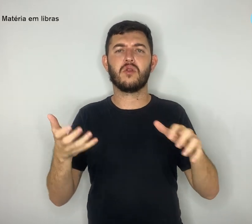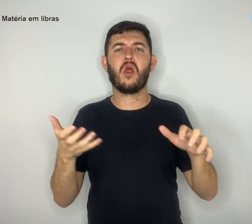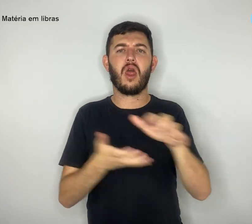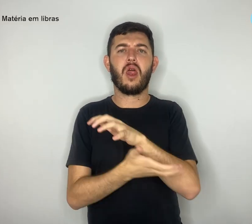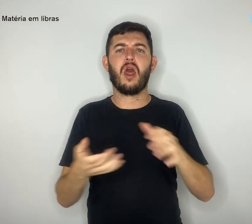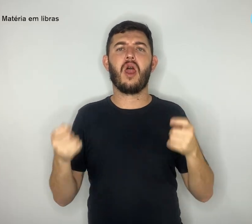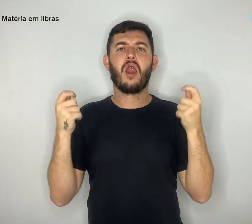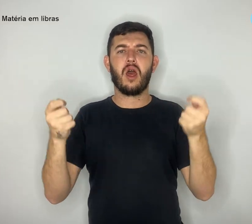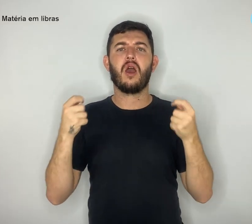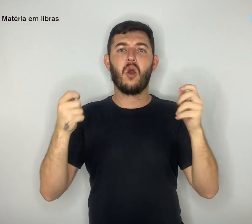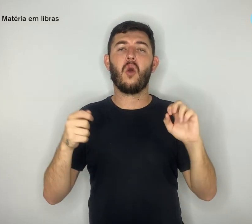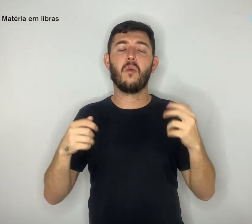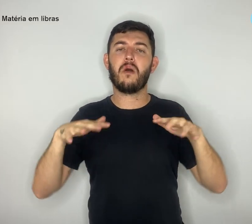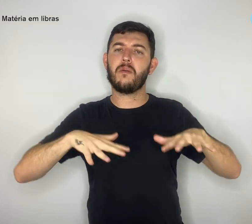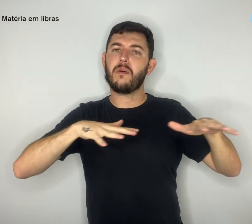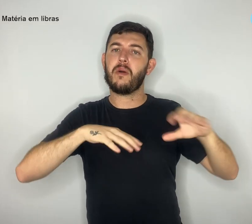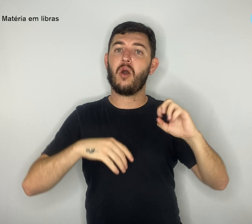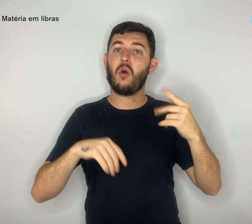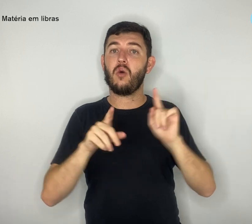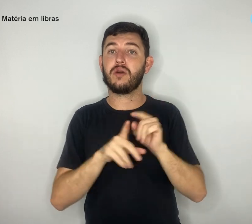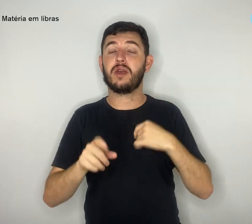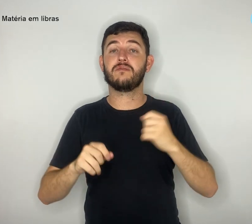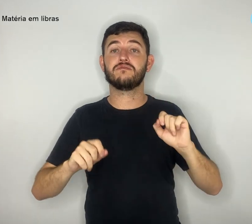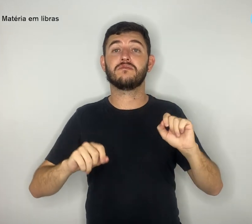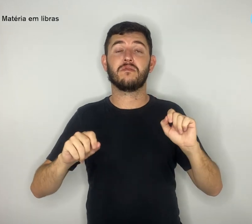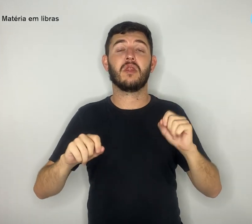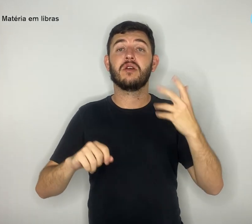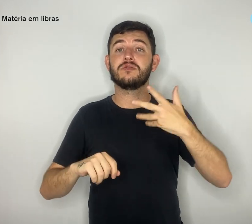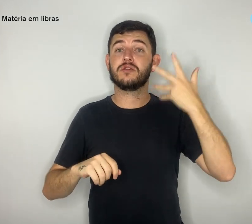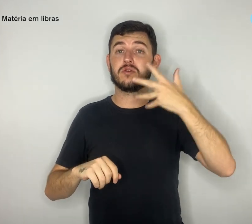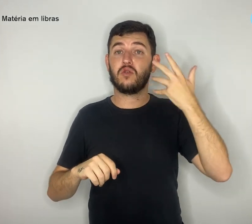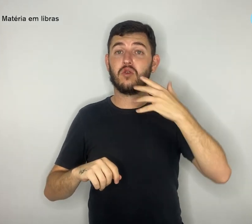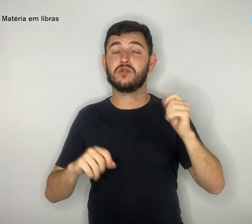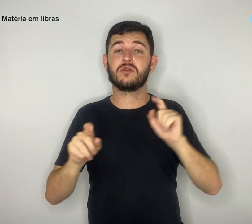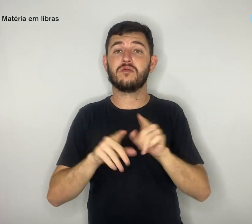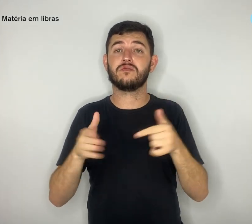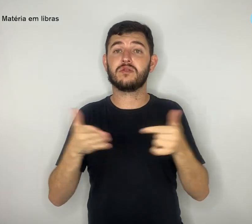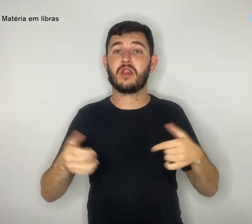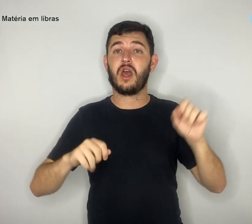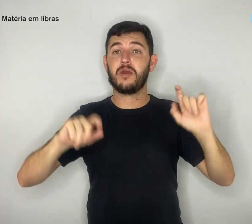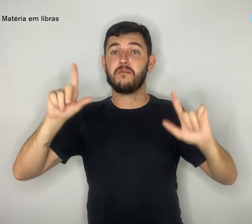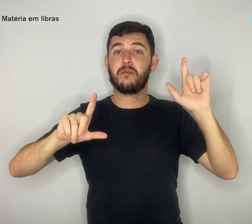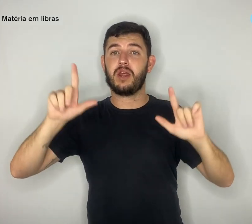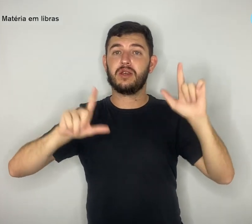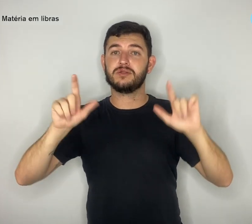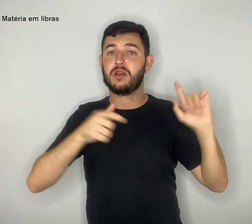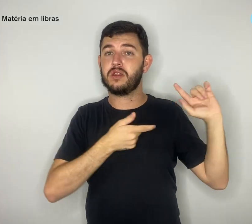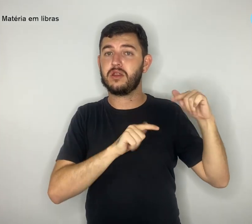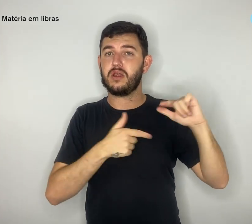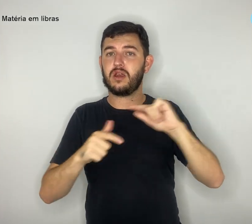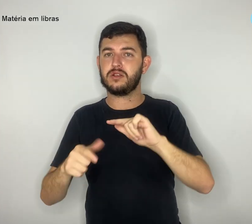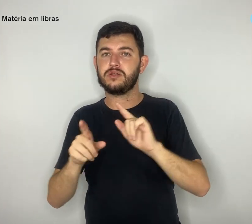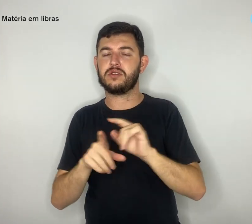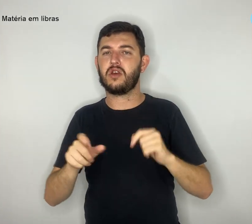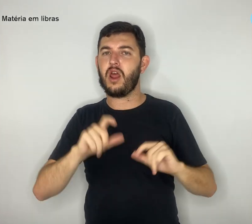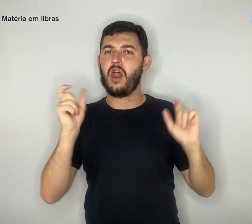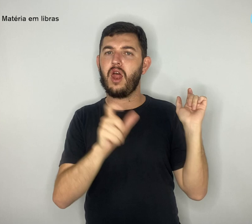discursos midiáticos liberais da imprensa tradicional, demonizando os palestinos,